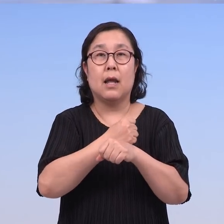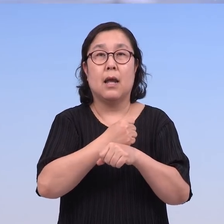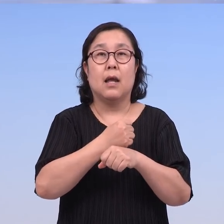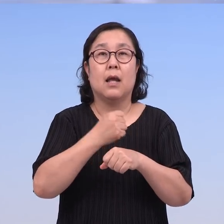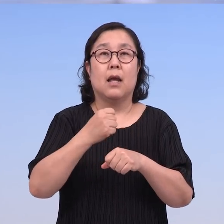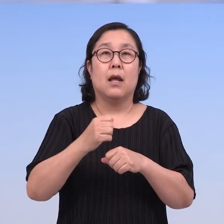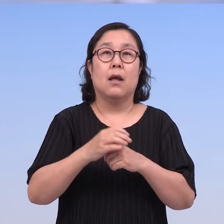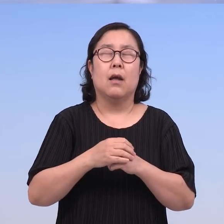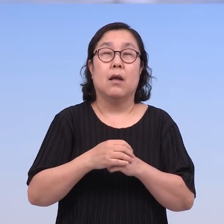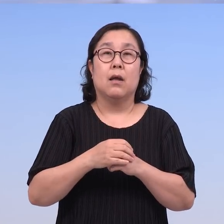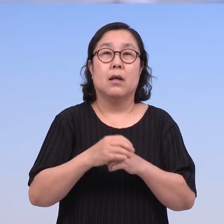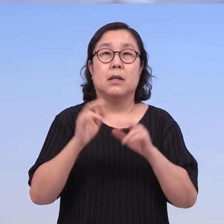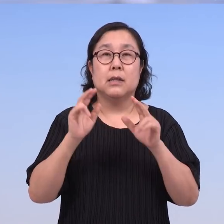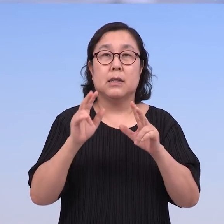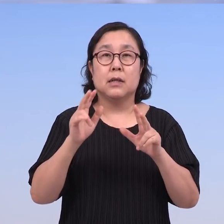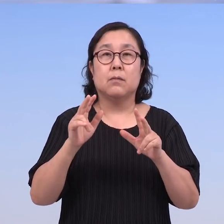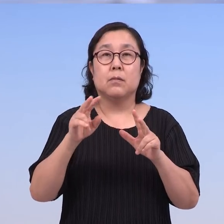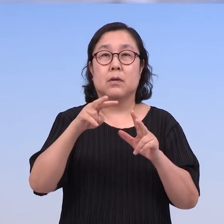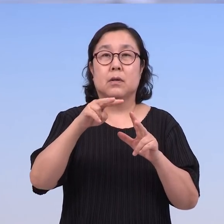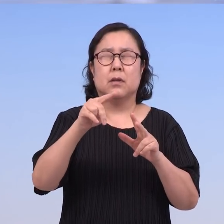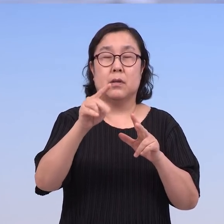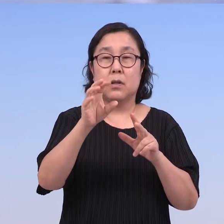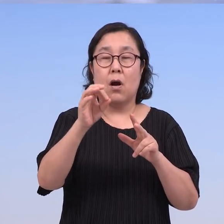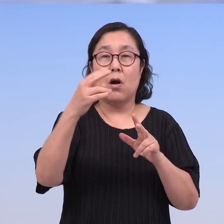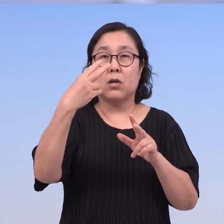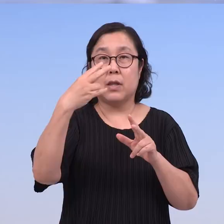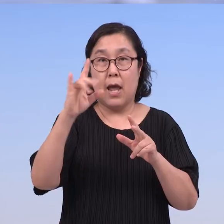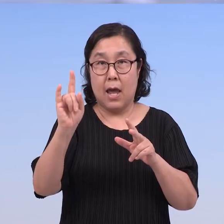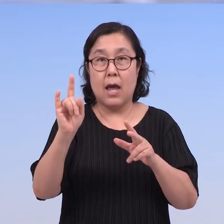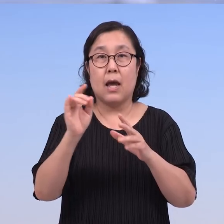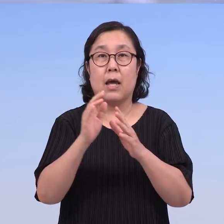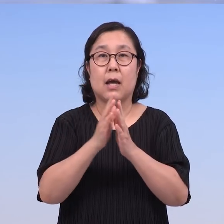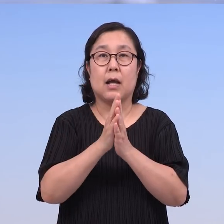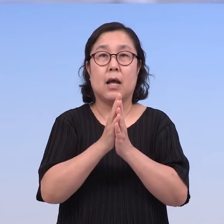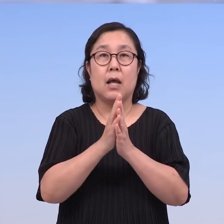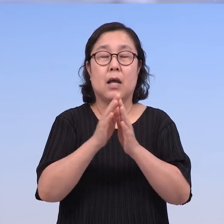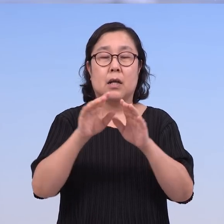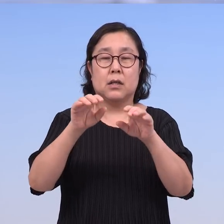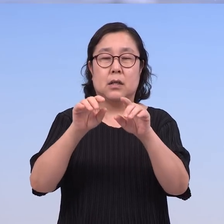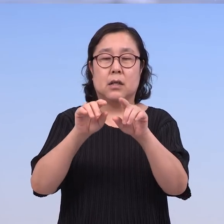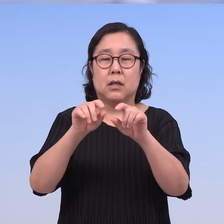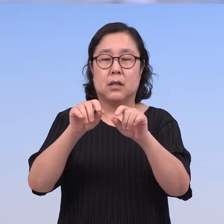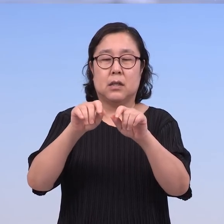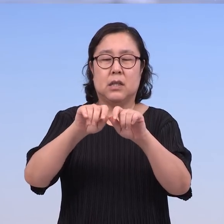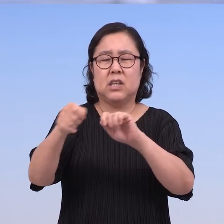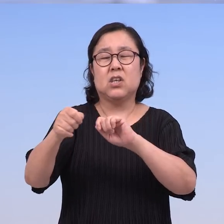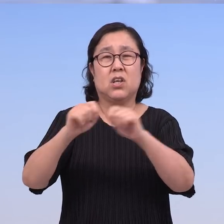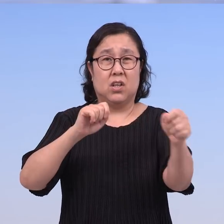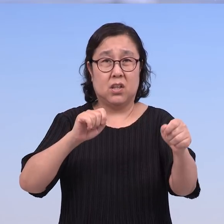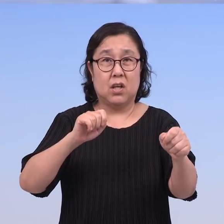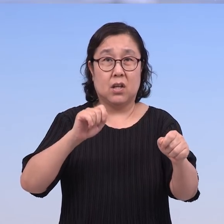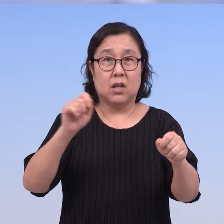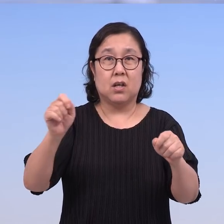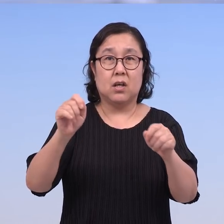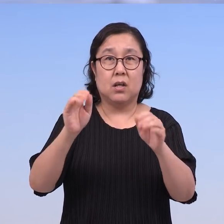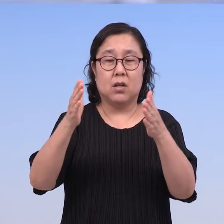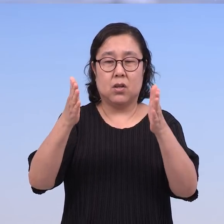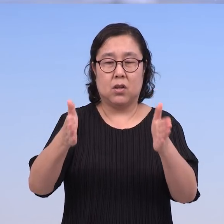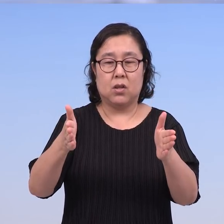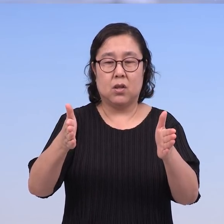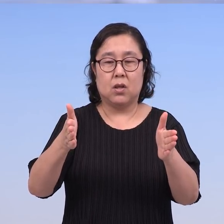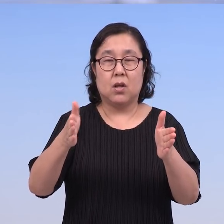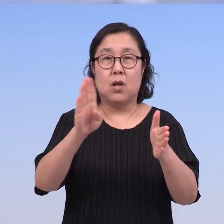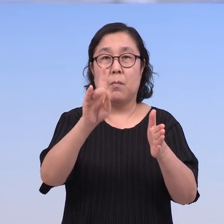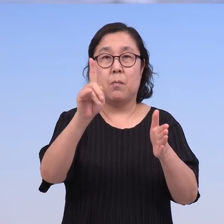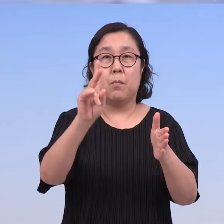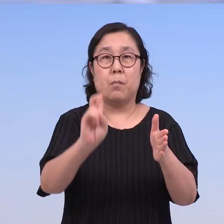상당히 암담했습니다. 지금 이 소리를 나게 하는 이 성대에 이제 결절이 생겼는데, 이